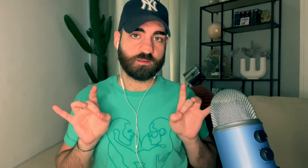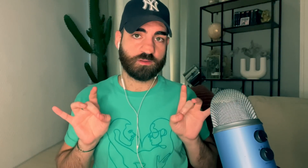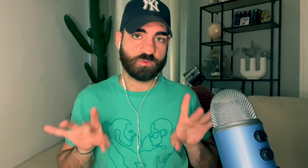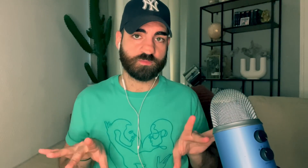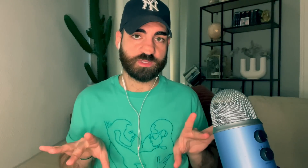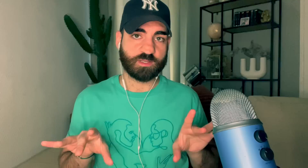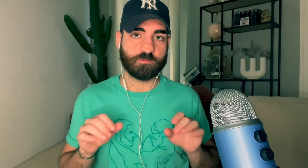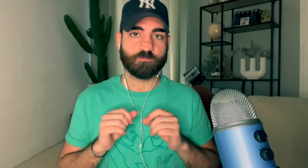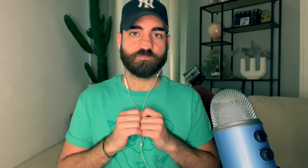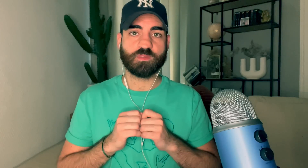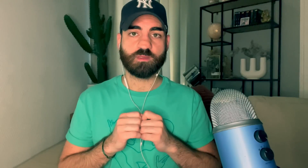Non-binaire.